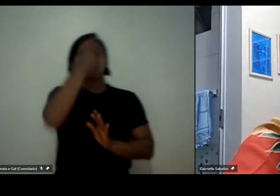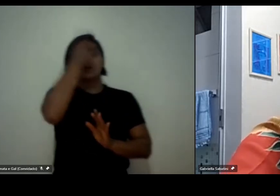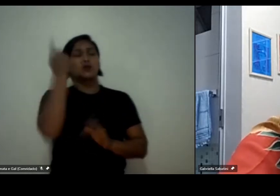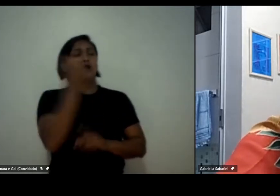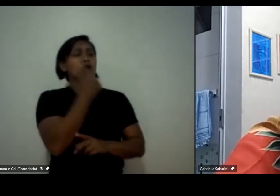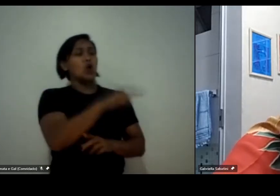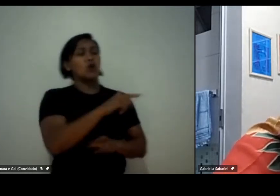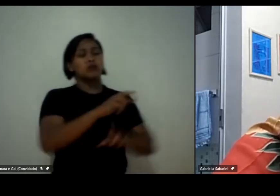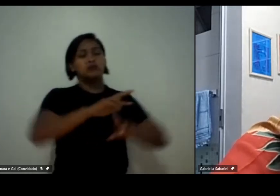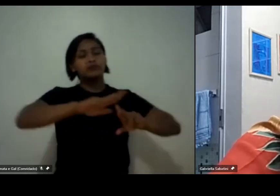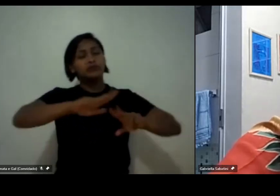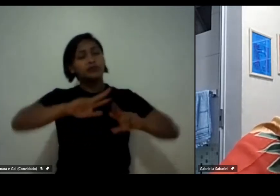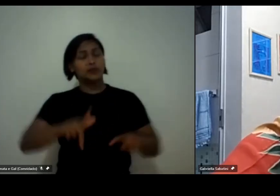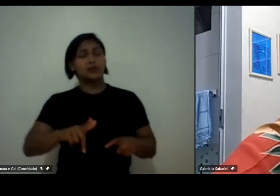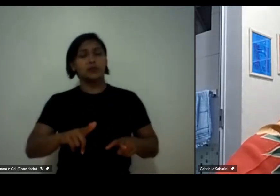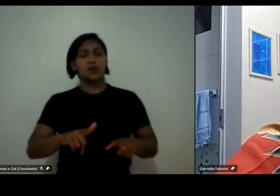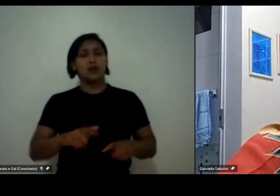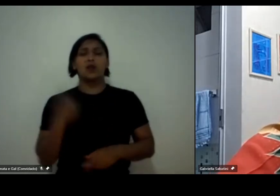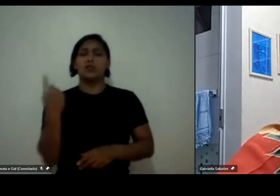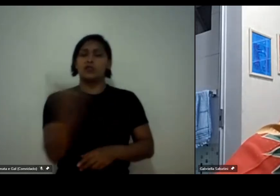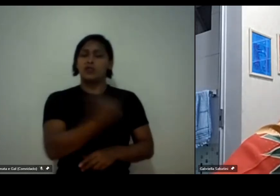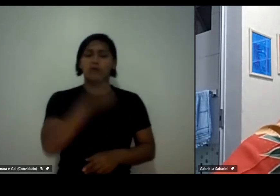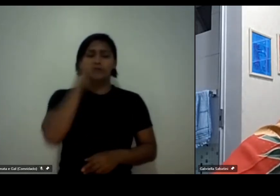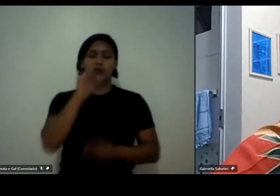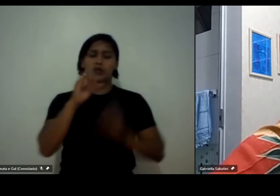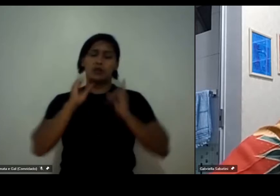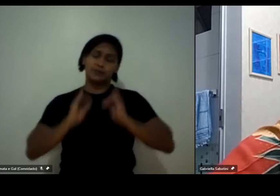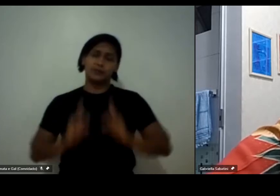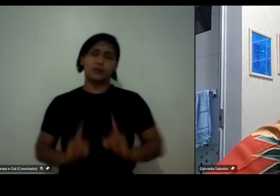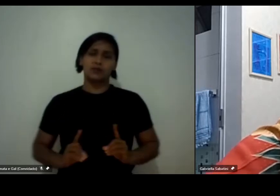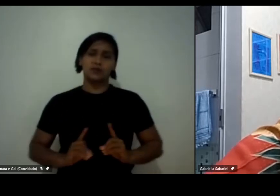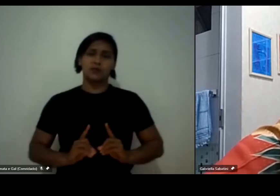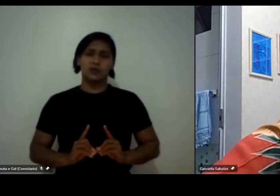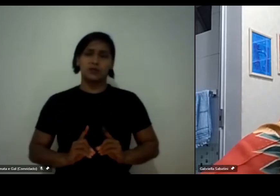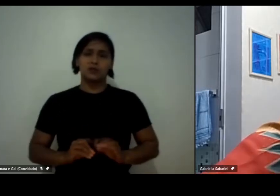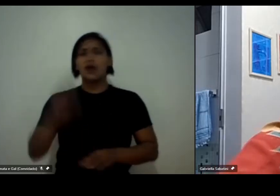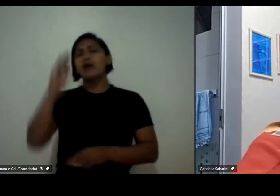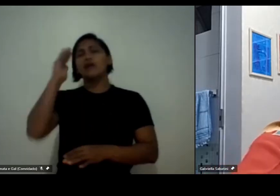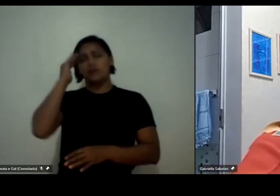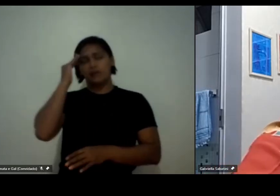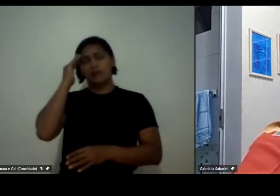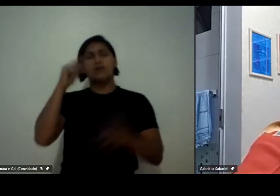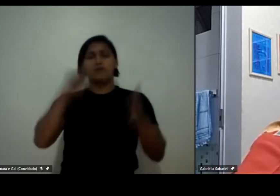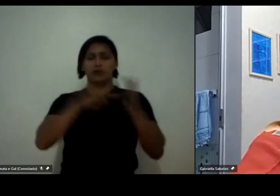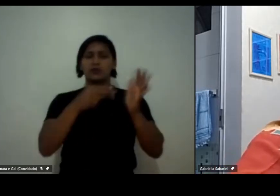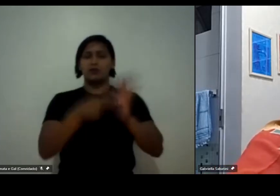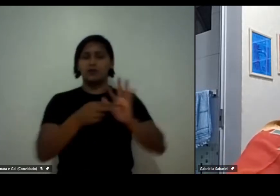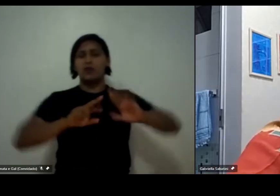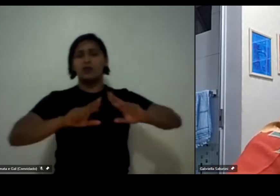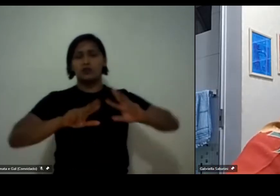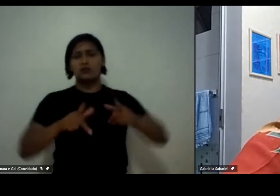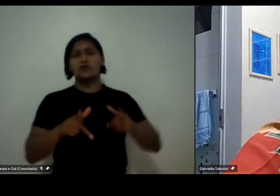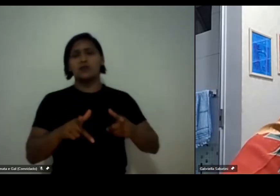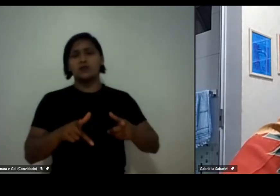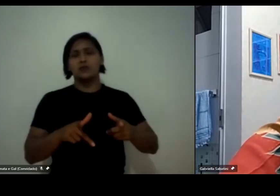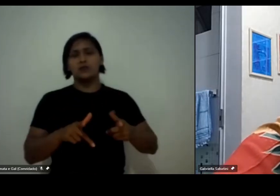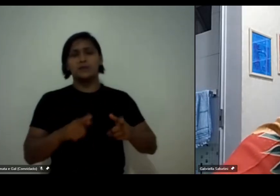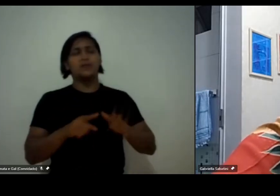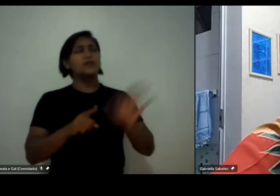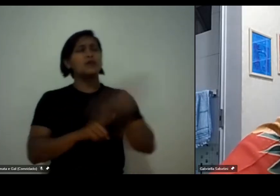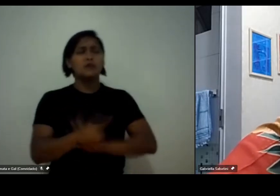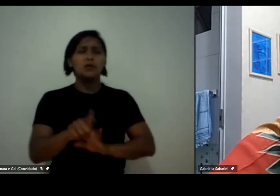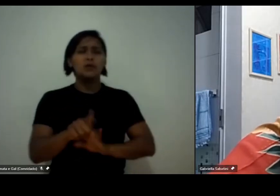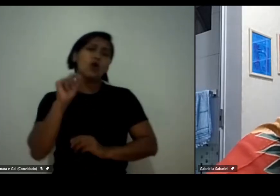anormais. Nós, mulheres com deficiência, entendemos o significado de ser diferente. Ao fazer a pergunta,